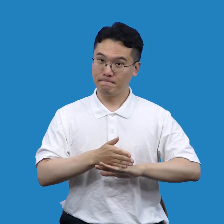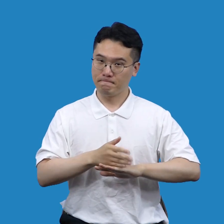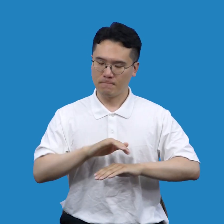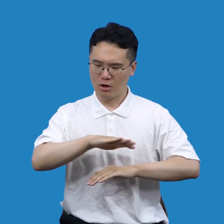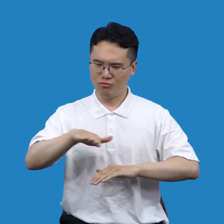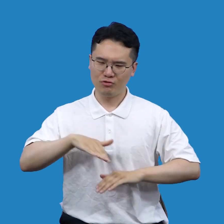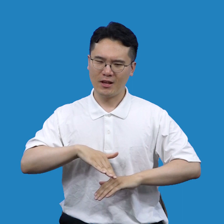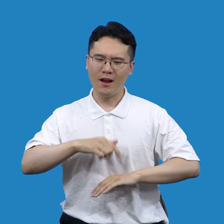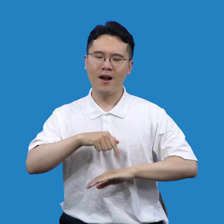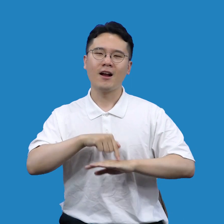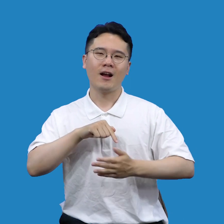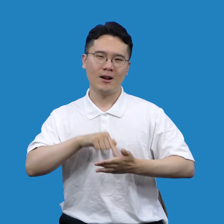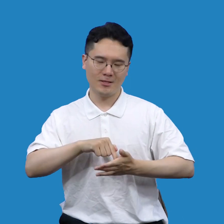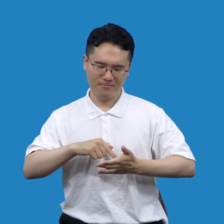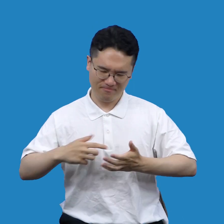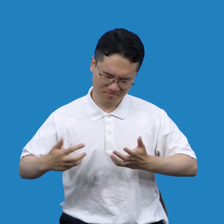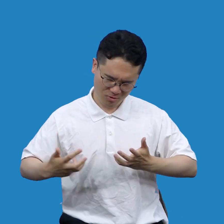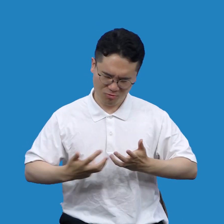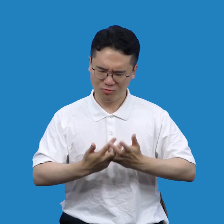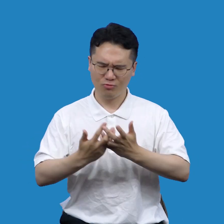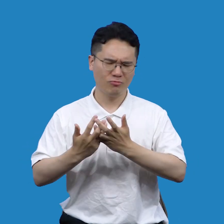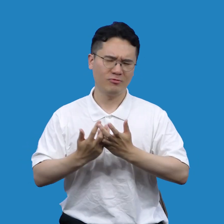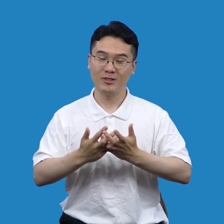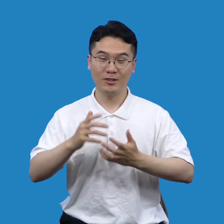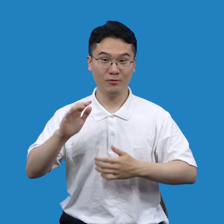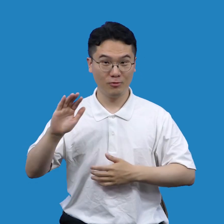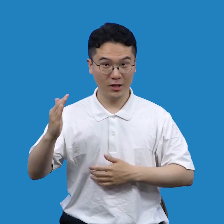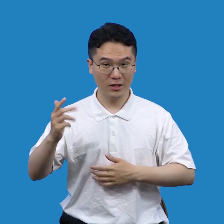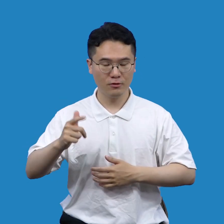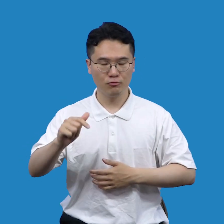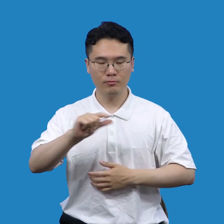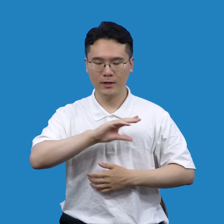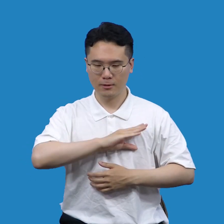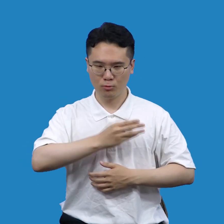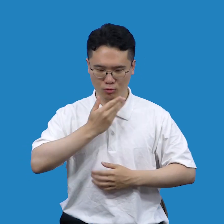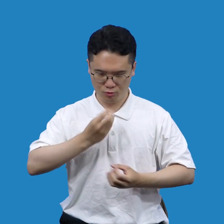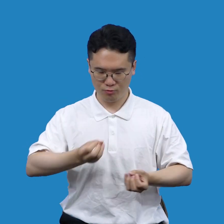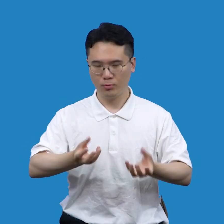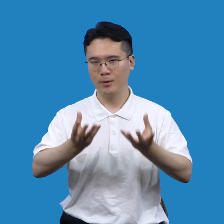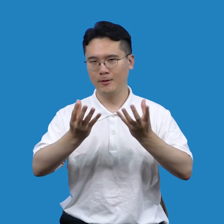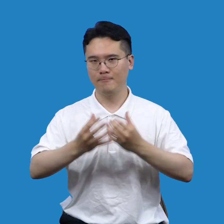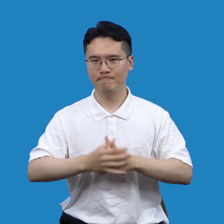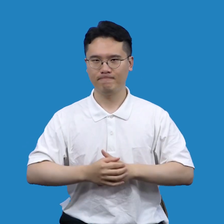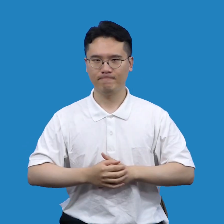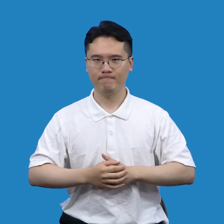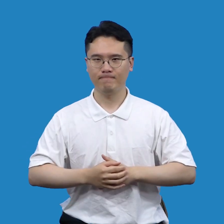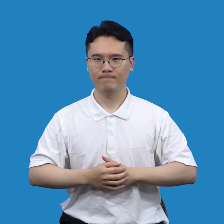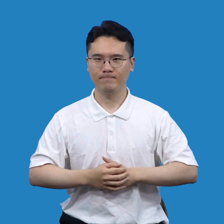우리의 가슴을 가득히 채우는 이날일 수 있기를 주의 이름으로 축복합니다.